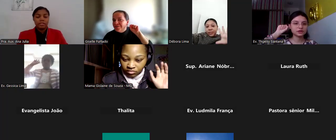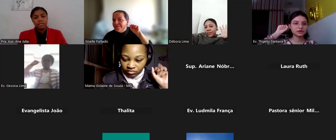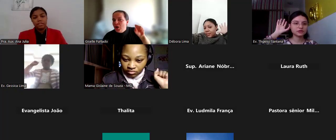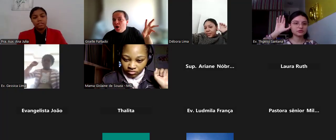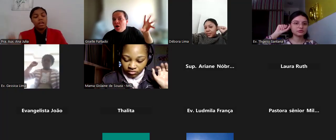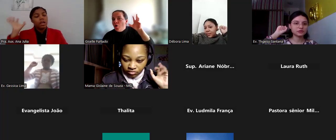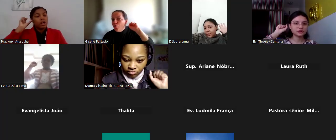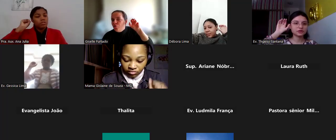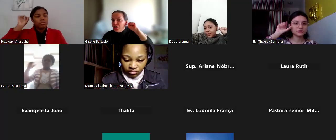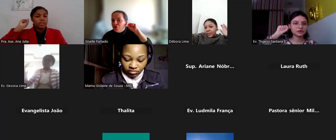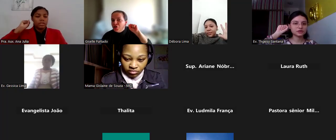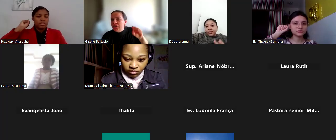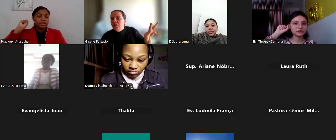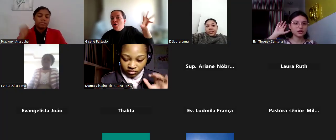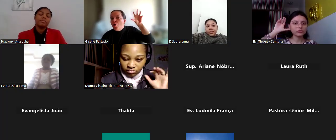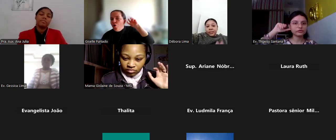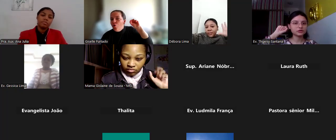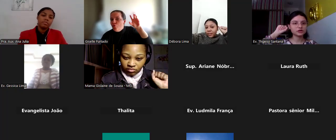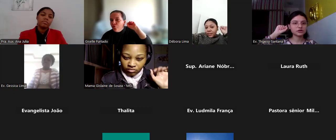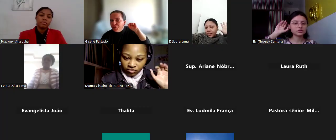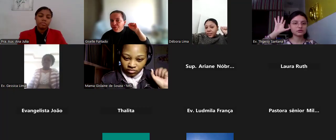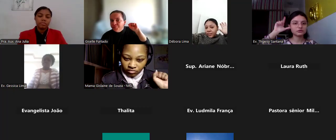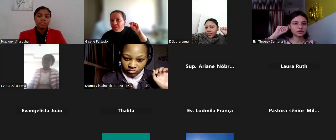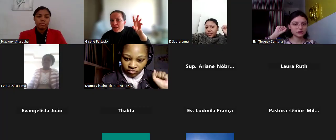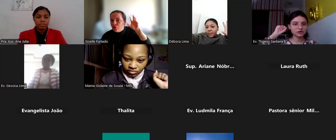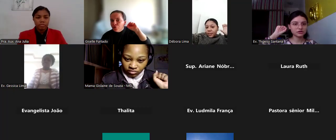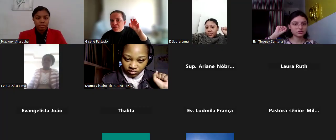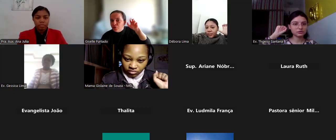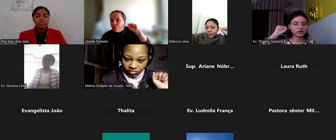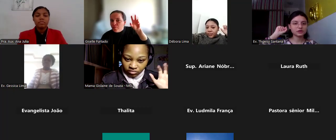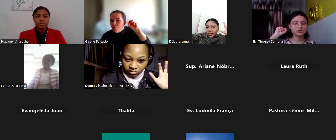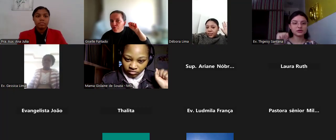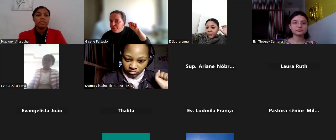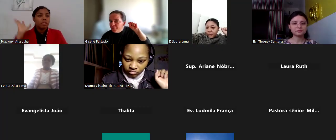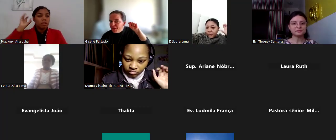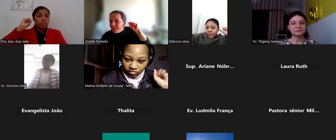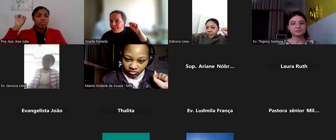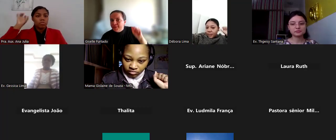Ouvintes. Ouvinte, ouvir, tá? A conjugação do verbo ouvir também é aqui.